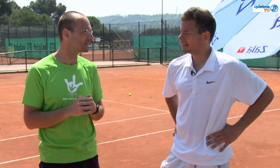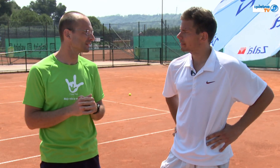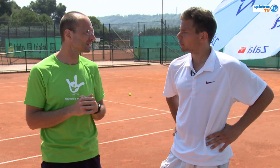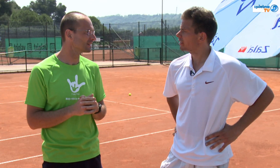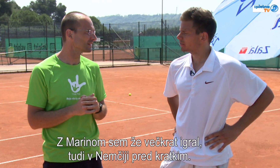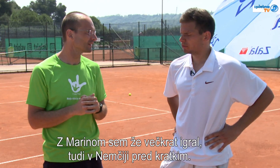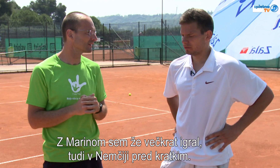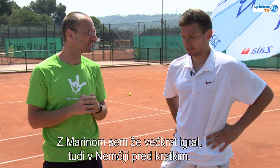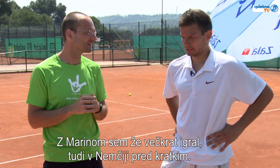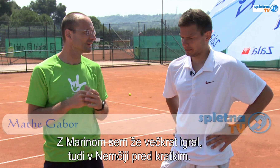In Marino,